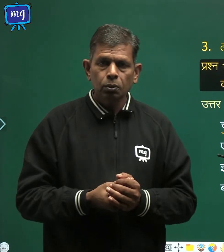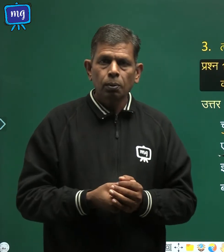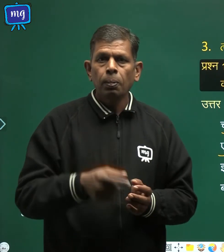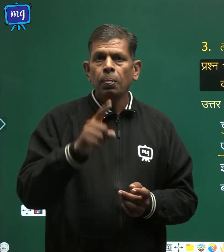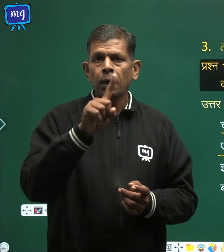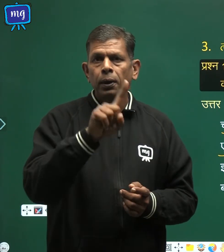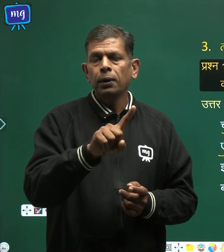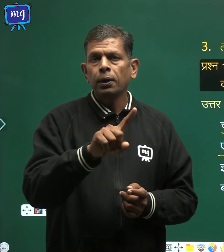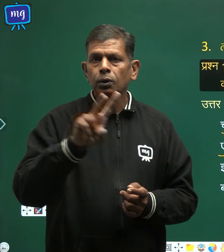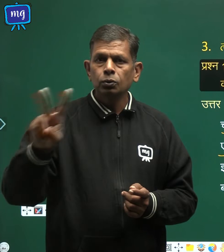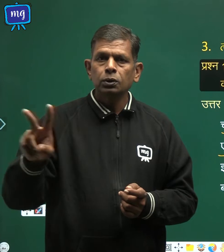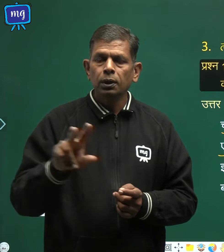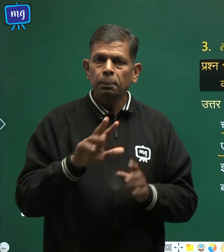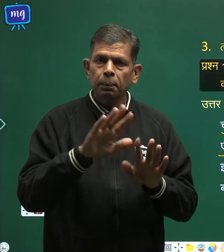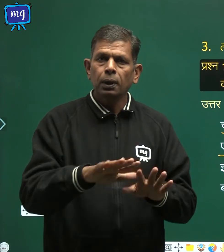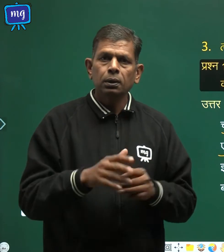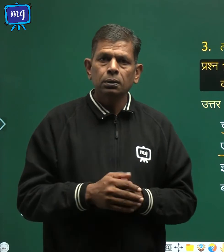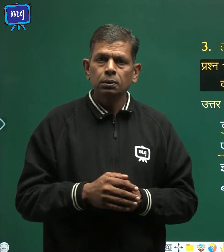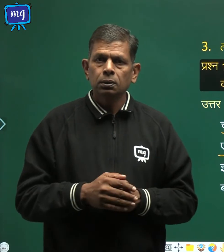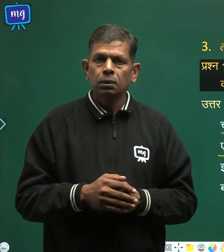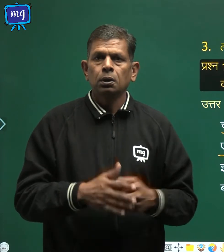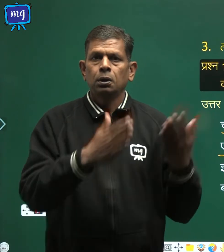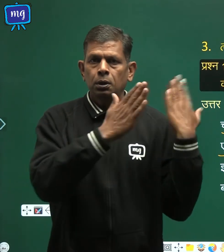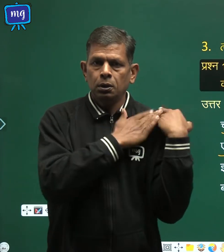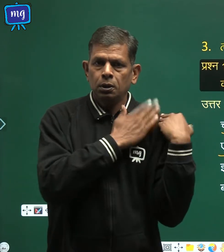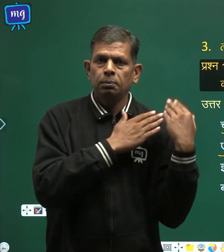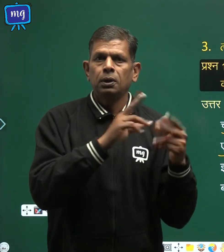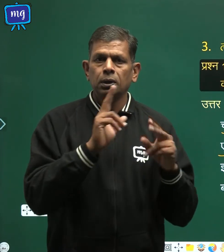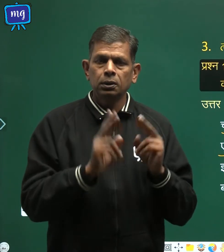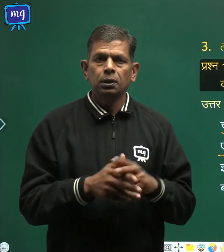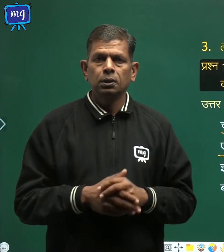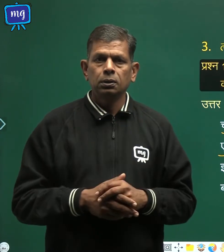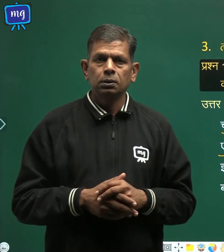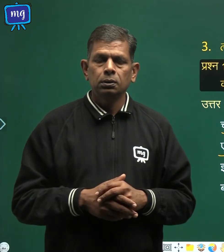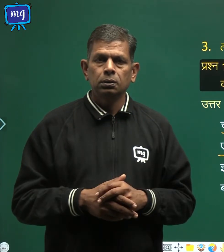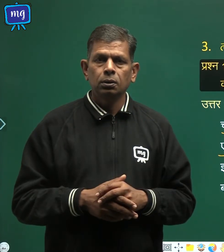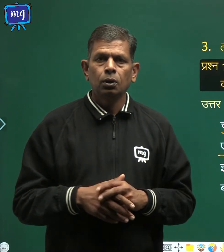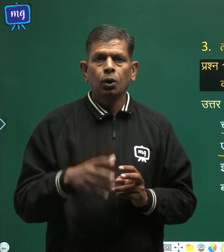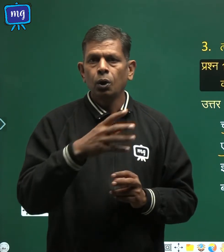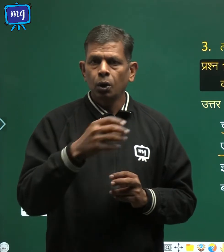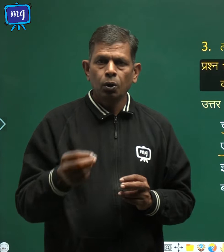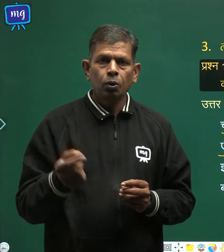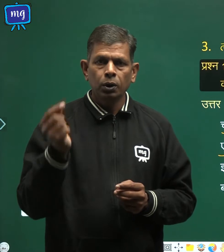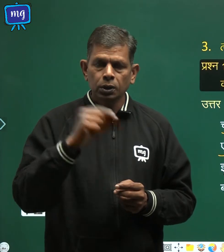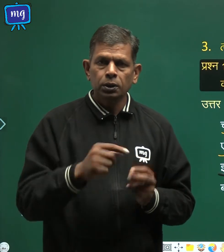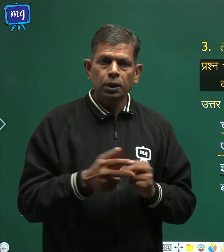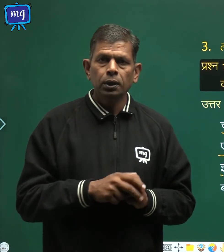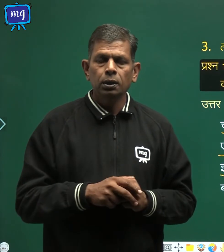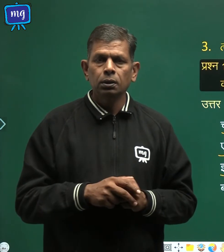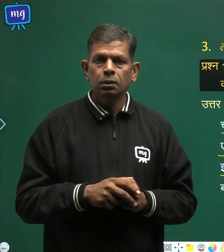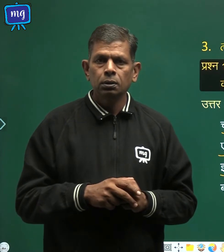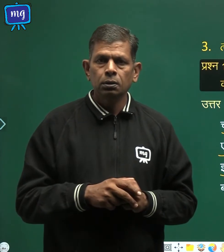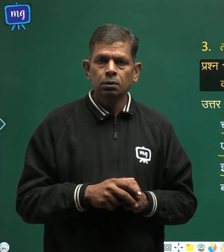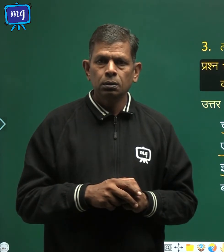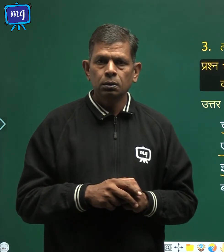एक दूसरे पर निर्भर करते हैं और इससे ही